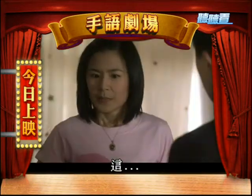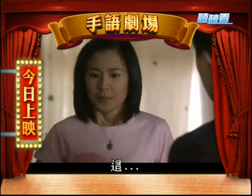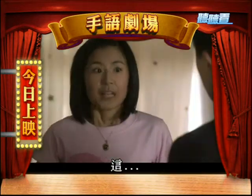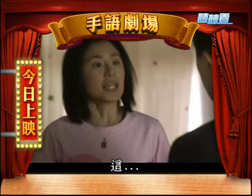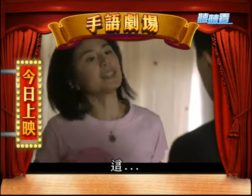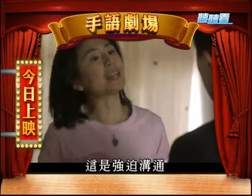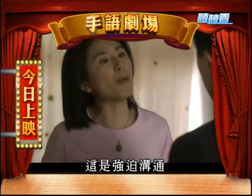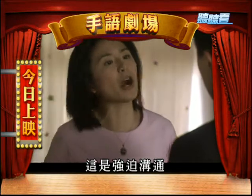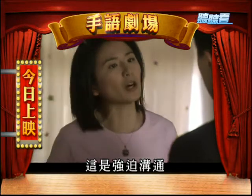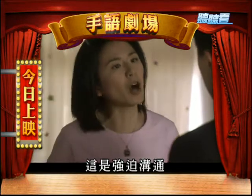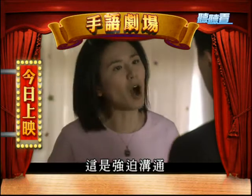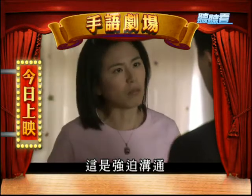这是强迫沟通。